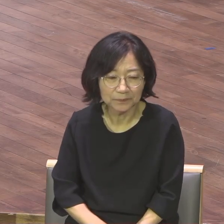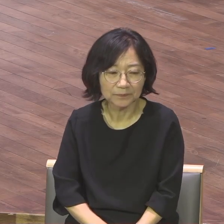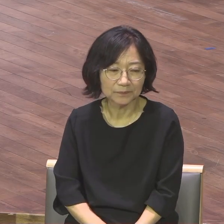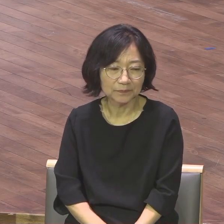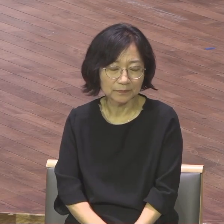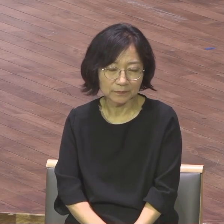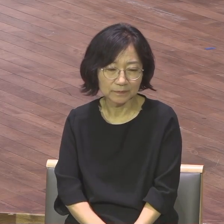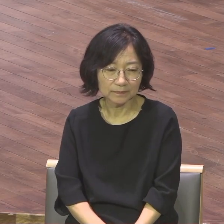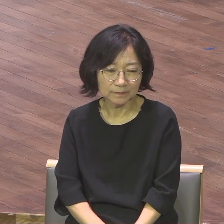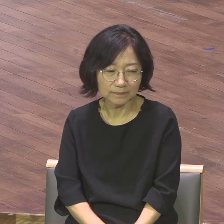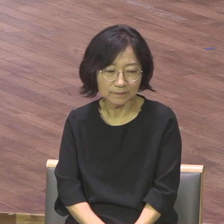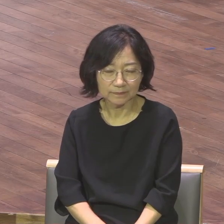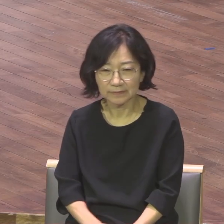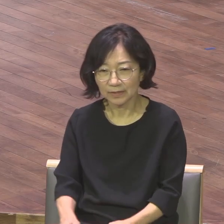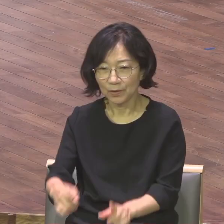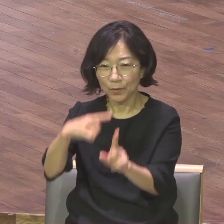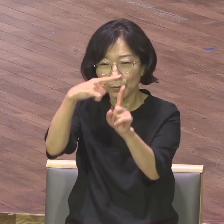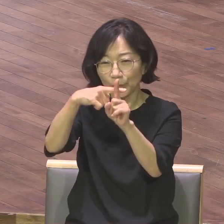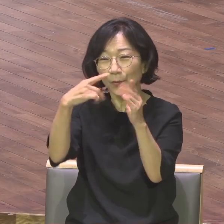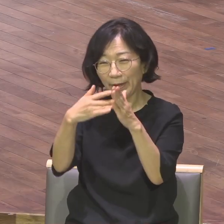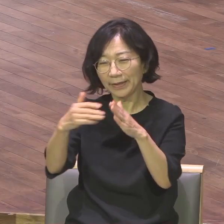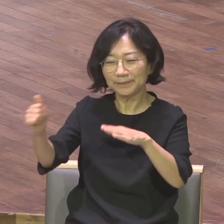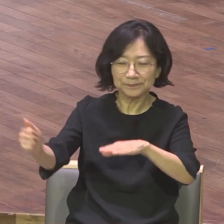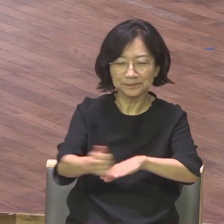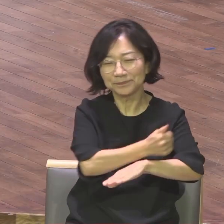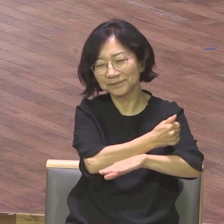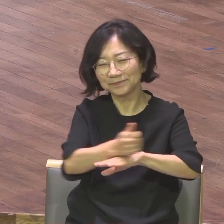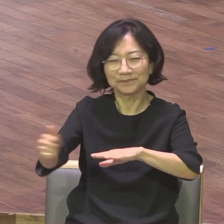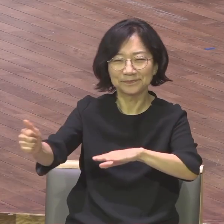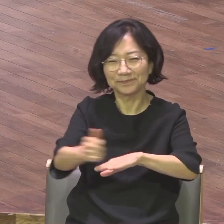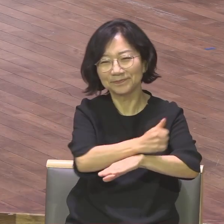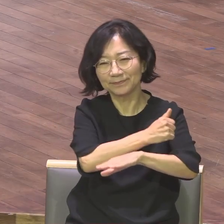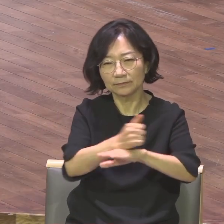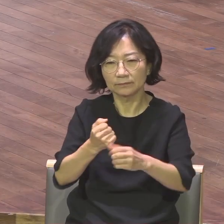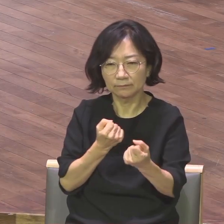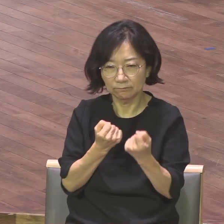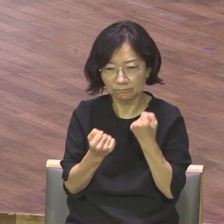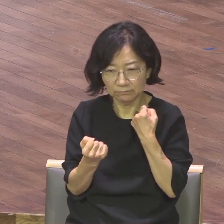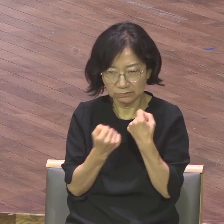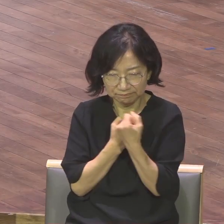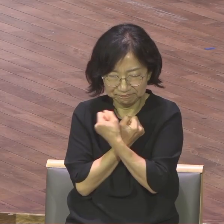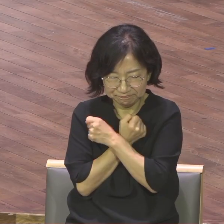교회를 다니는데 마른 뼈들이 있어요. 교회를 다니면서